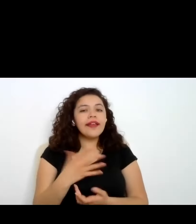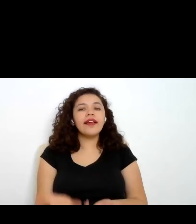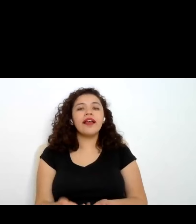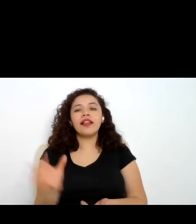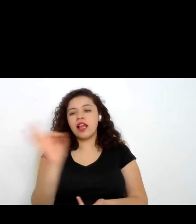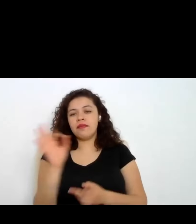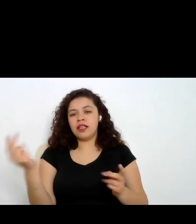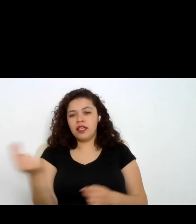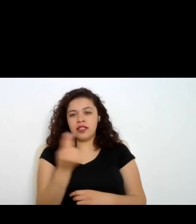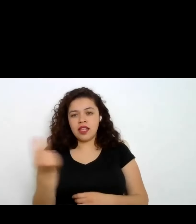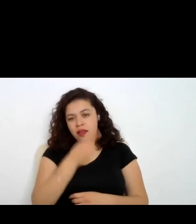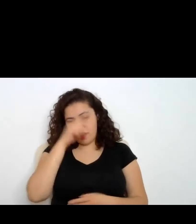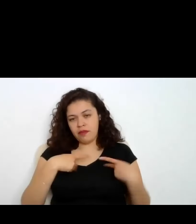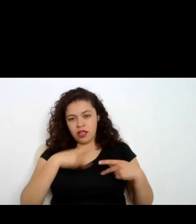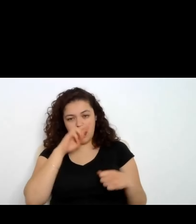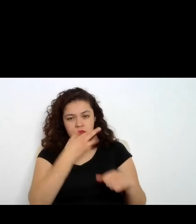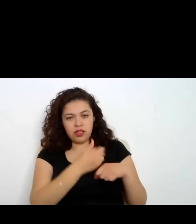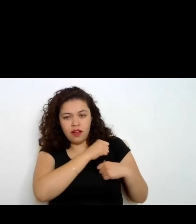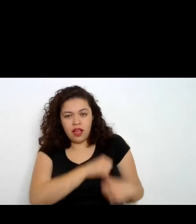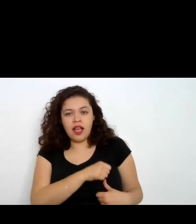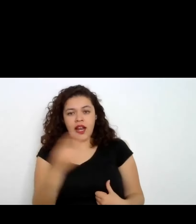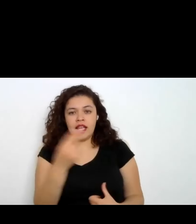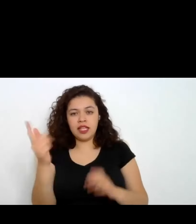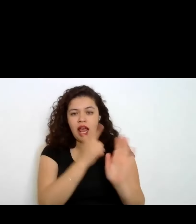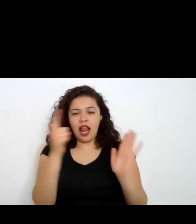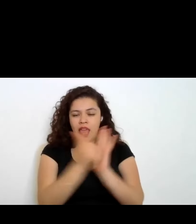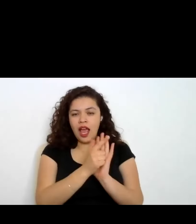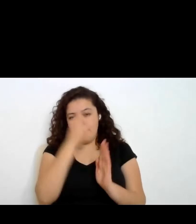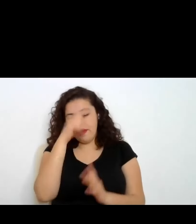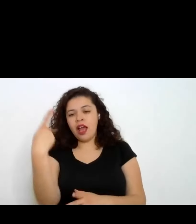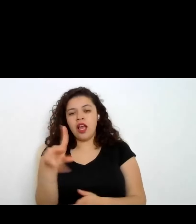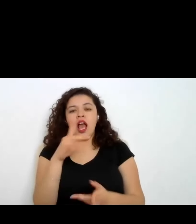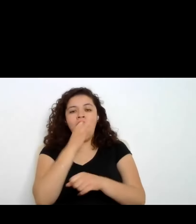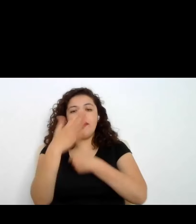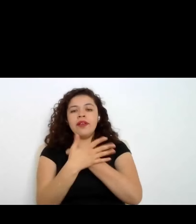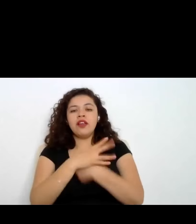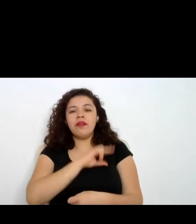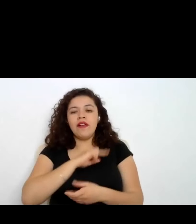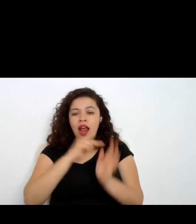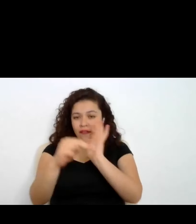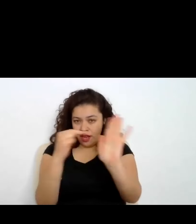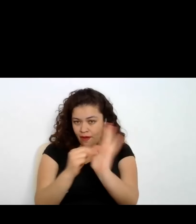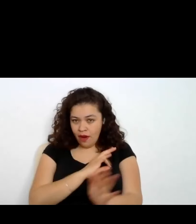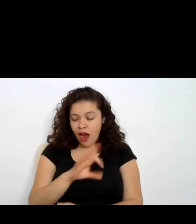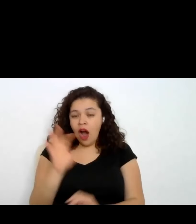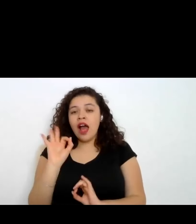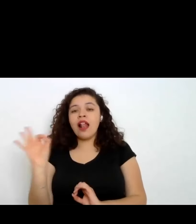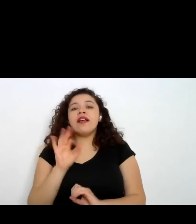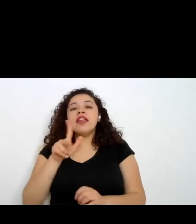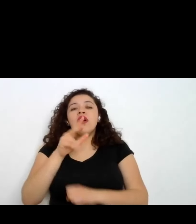necesita de un responsable legal que firme el aviso de privacidad en su nombre o si es un menor de edad.